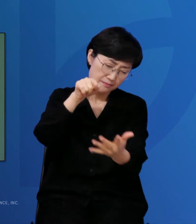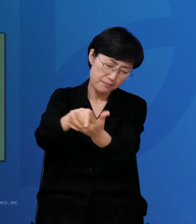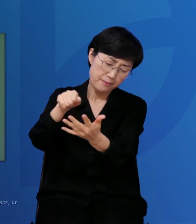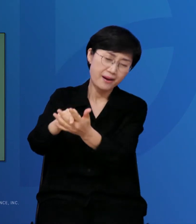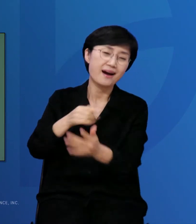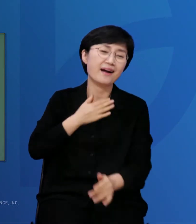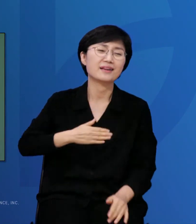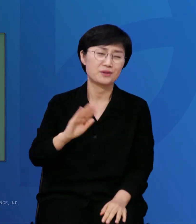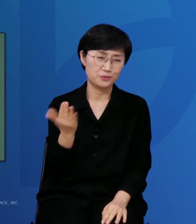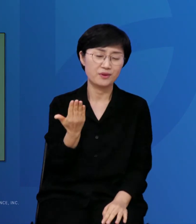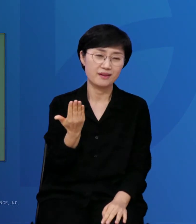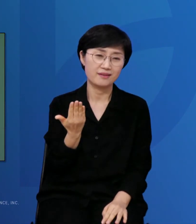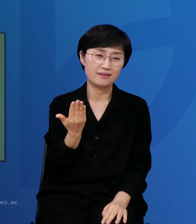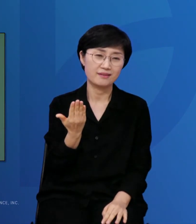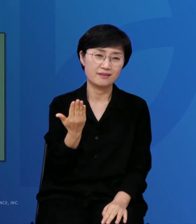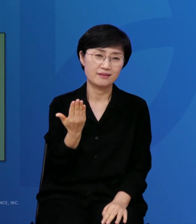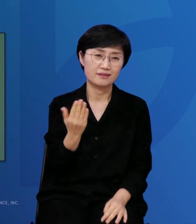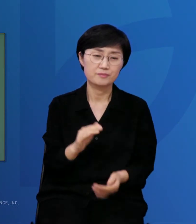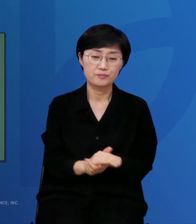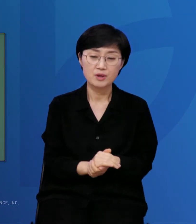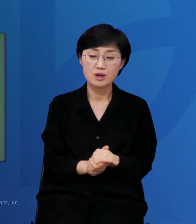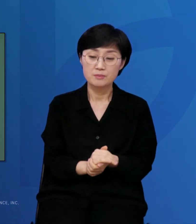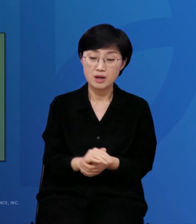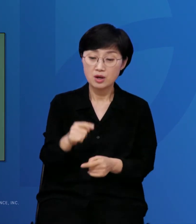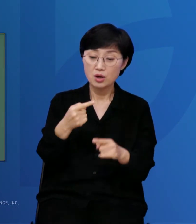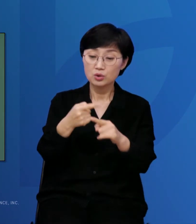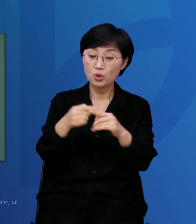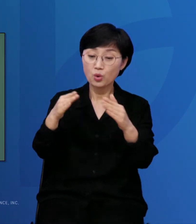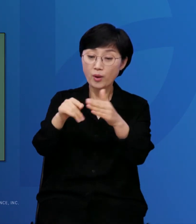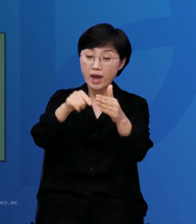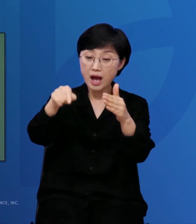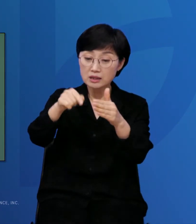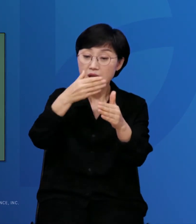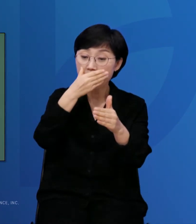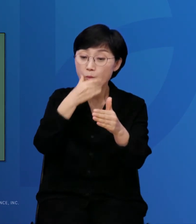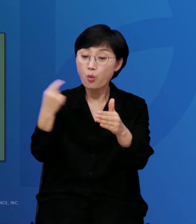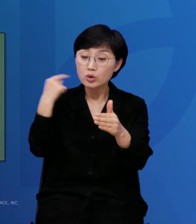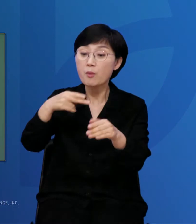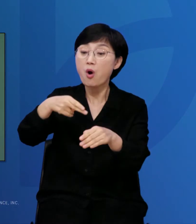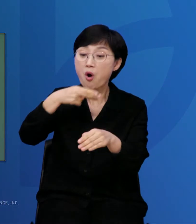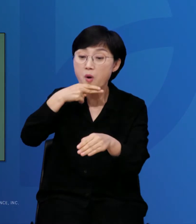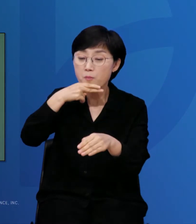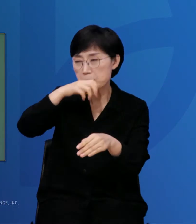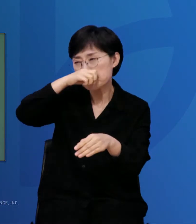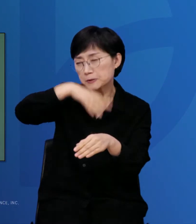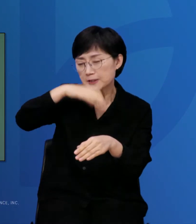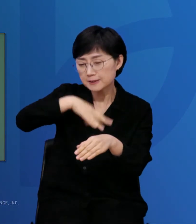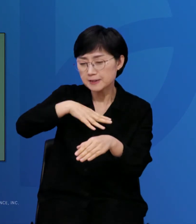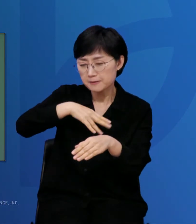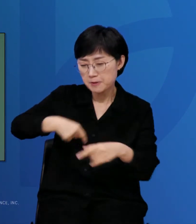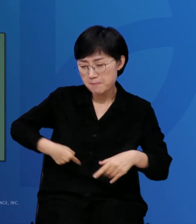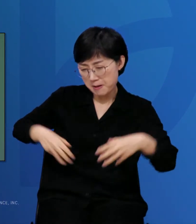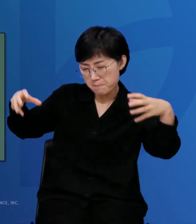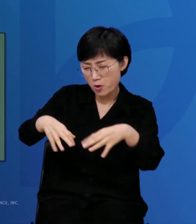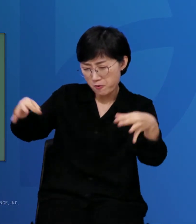通过这个建造圣殿，可以看到一个教会的水平以及所有未来一切的部分。 그래서 뭐 이 복음 없는 교회들은 성전 건축하면 반드시 싸웁니다. 그건 이제 복음 없는 교회고요.